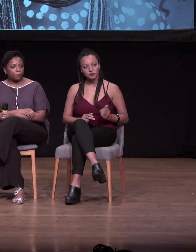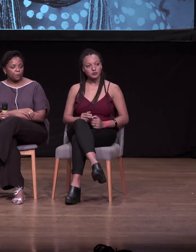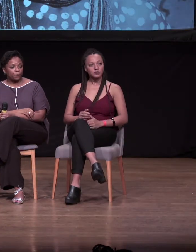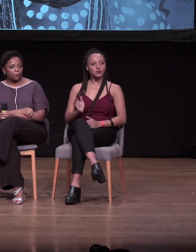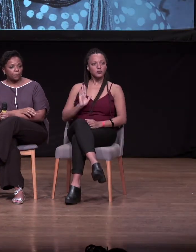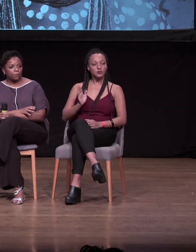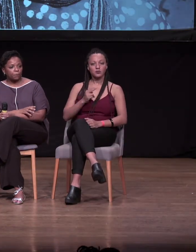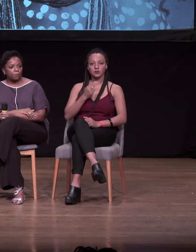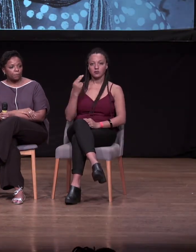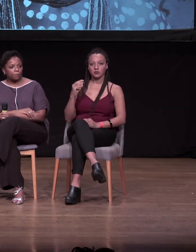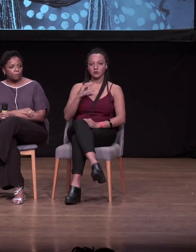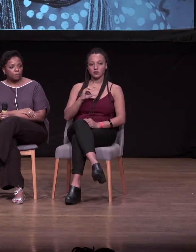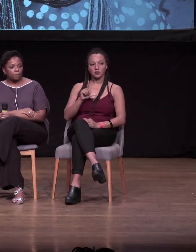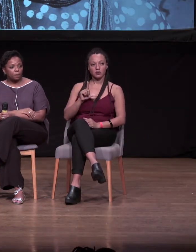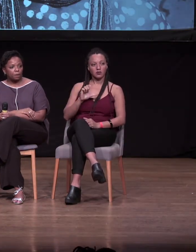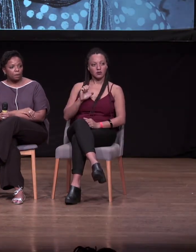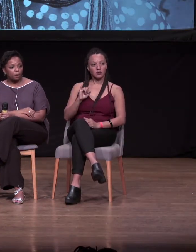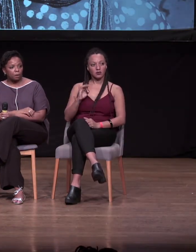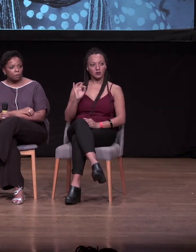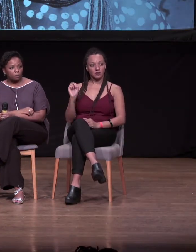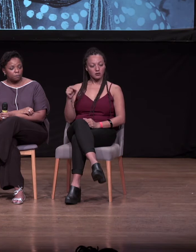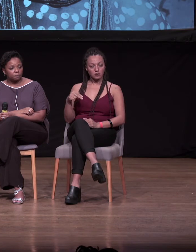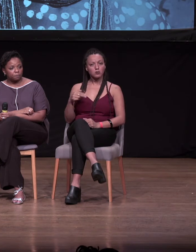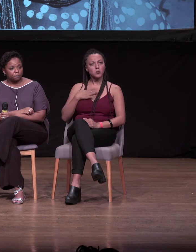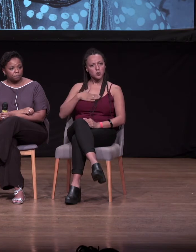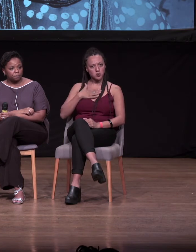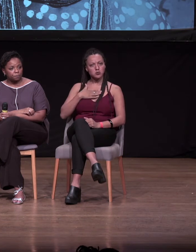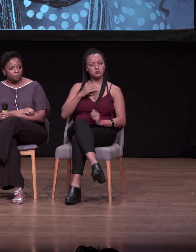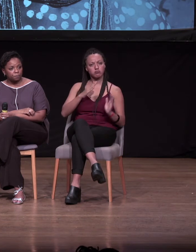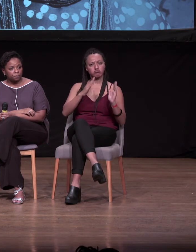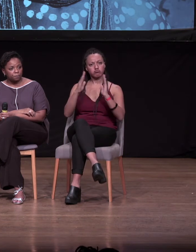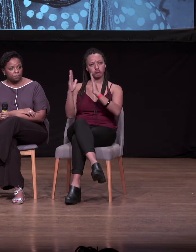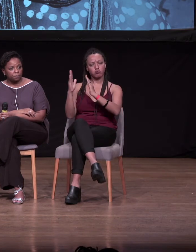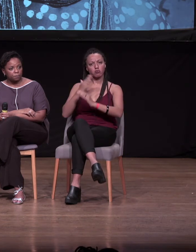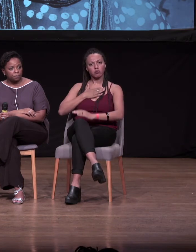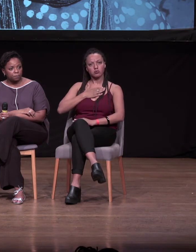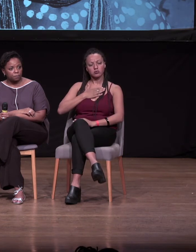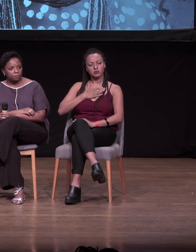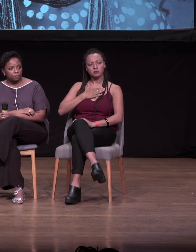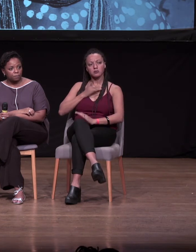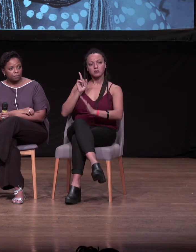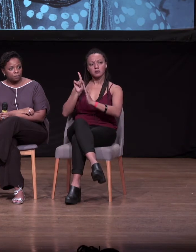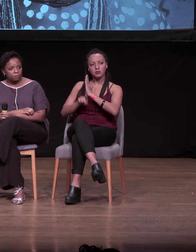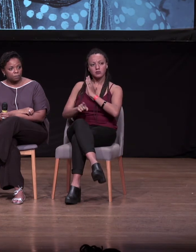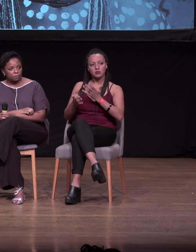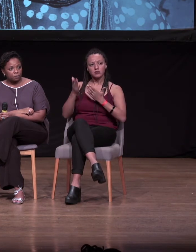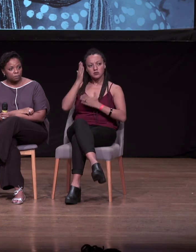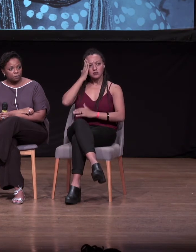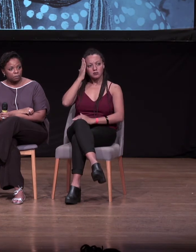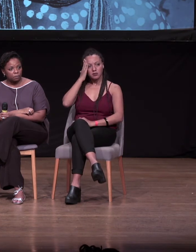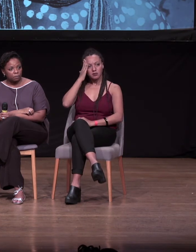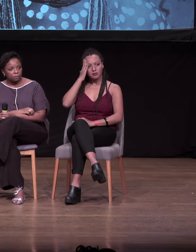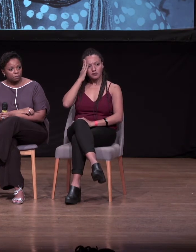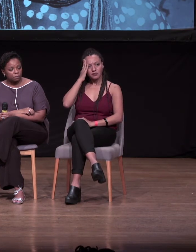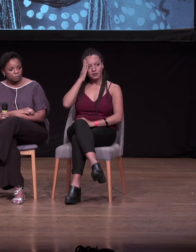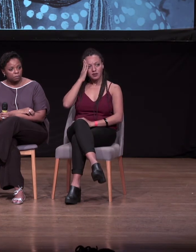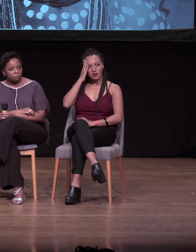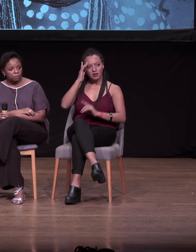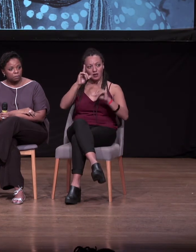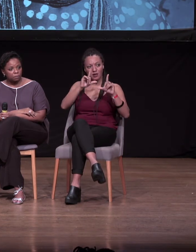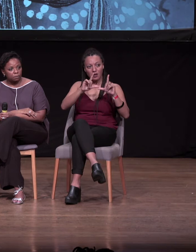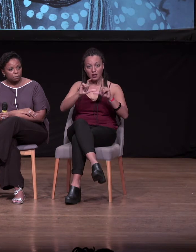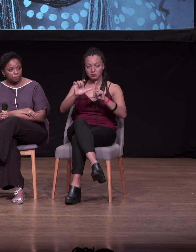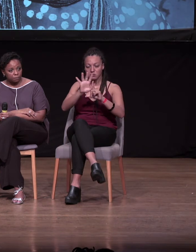Eu gostei muito da apresentação e eu queria saber de você Porque assim, eu vi que as imagens são imagens que